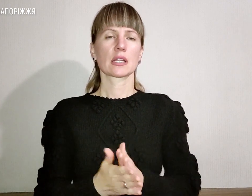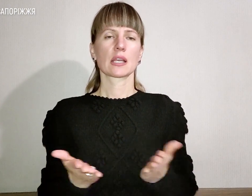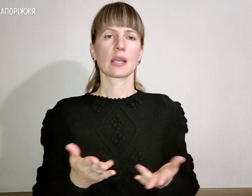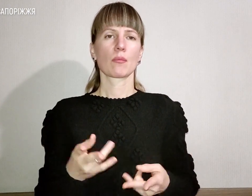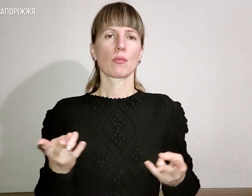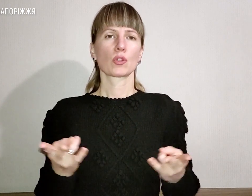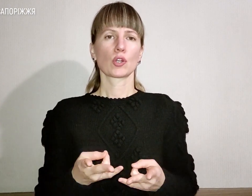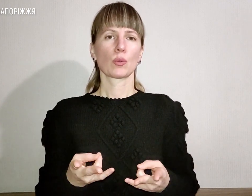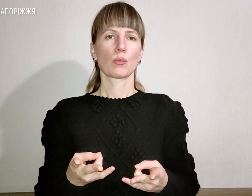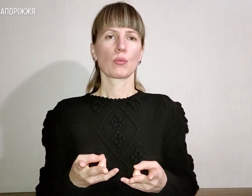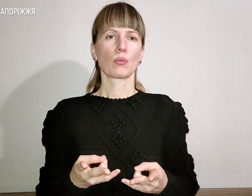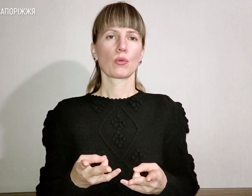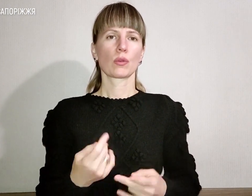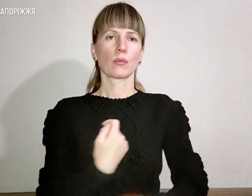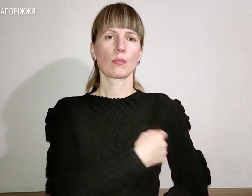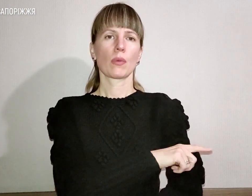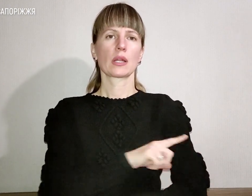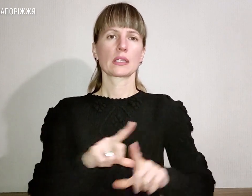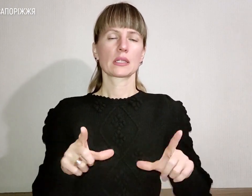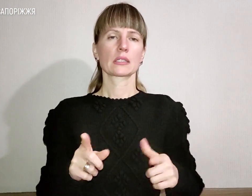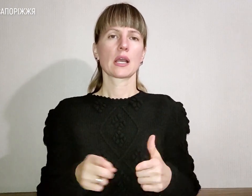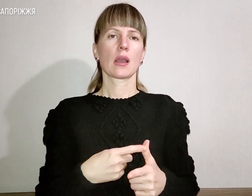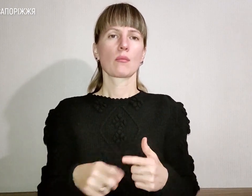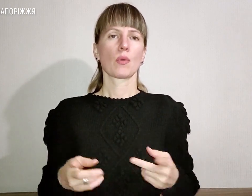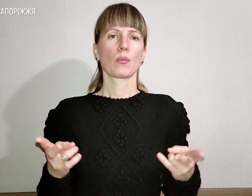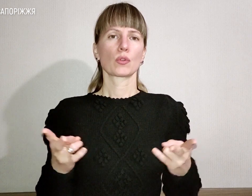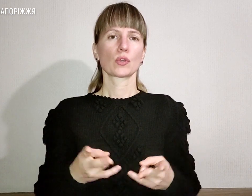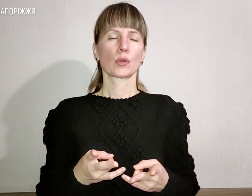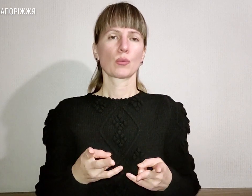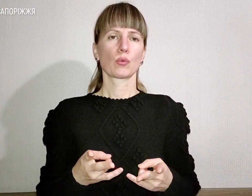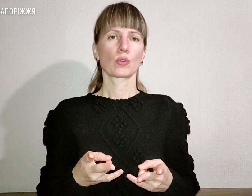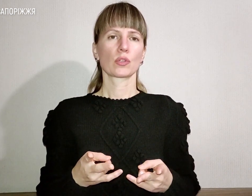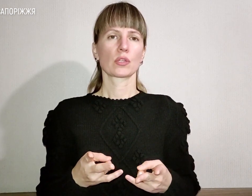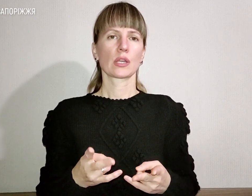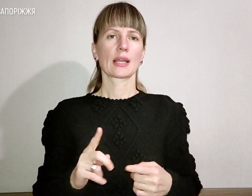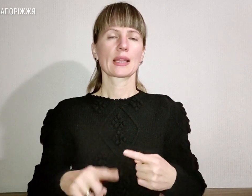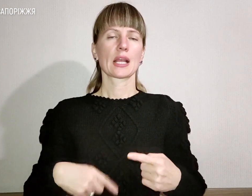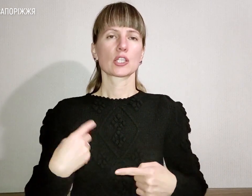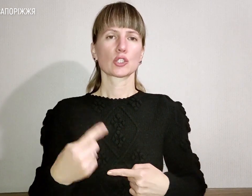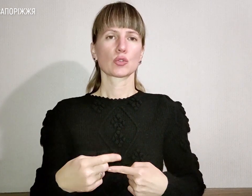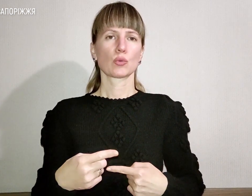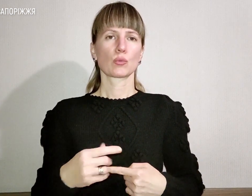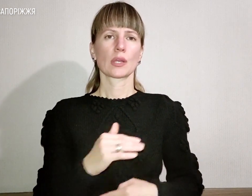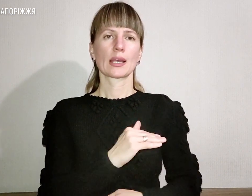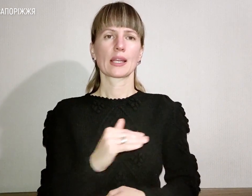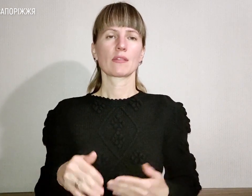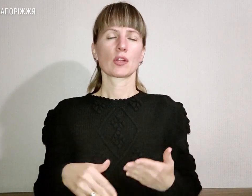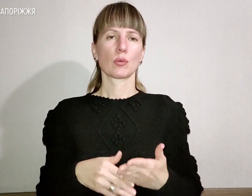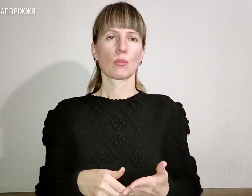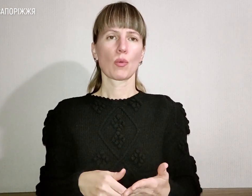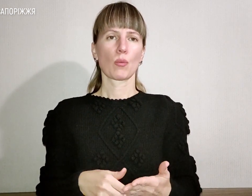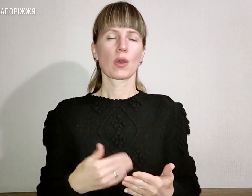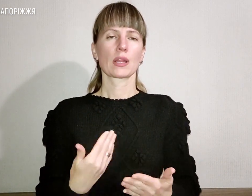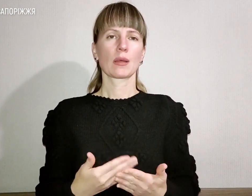потребує госпіталізації, або який потребує наступного рівня допомоги, тобто, наприклад, дитина там